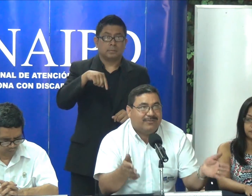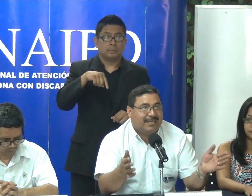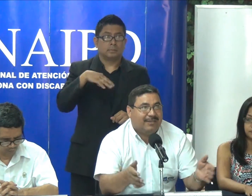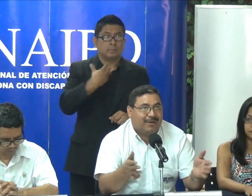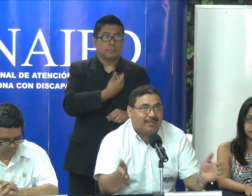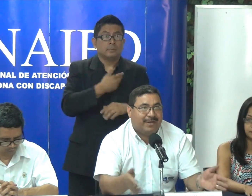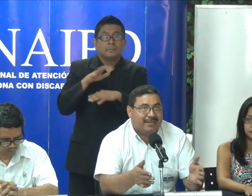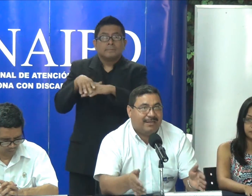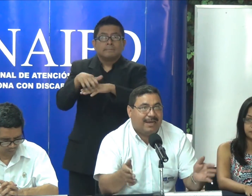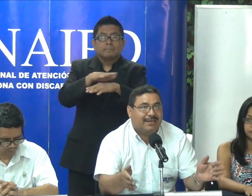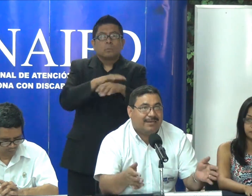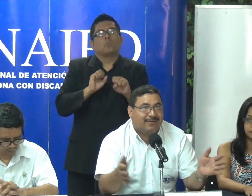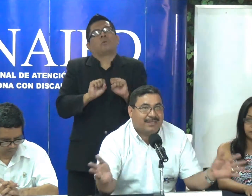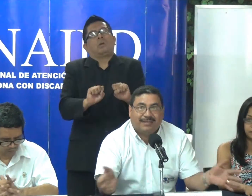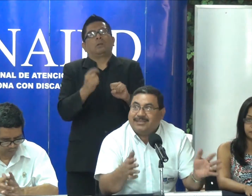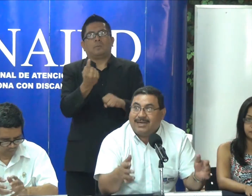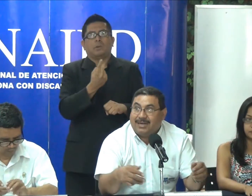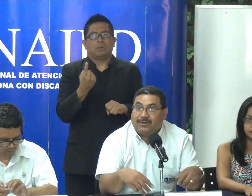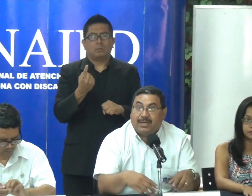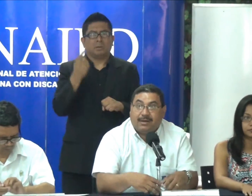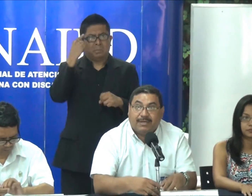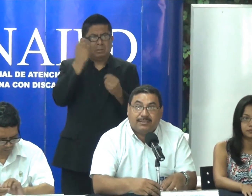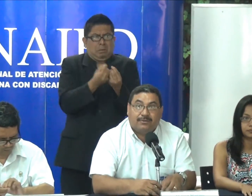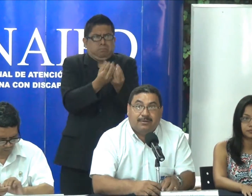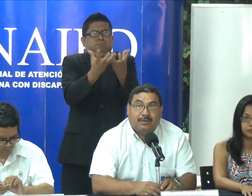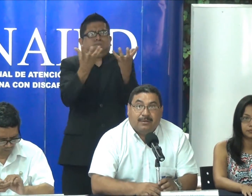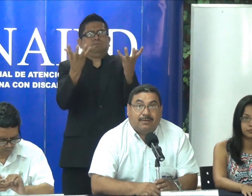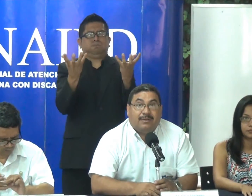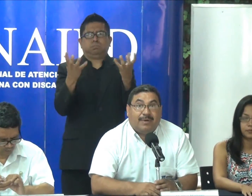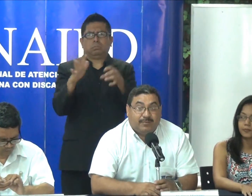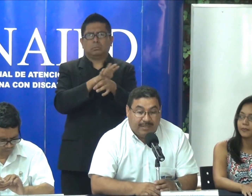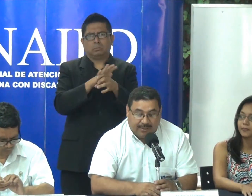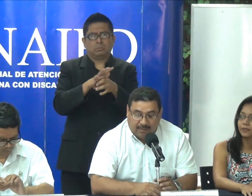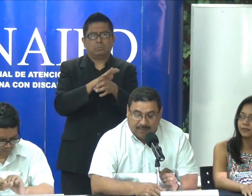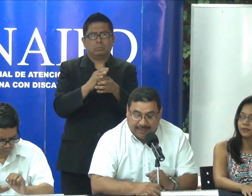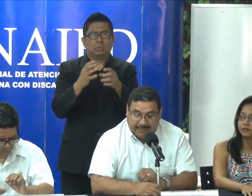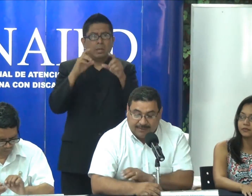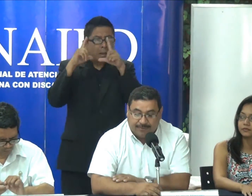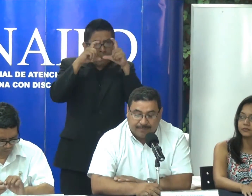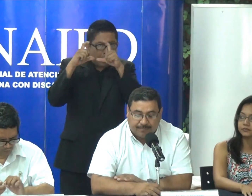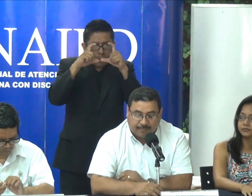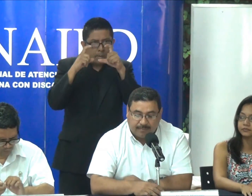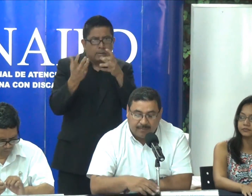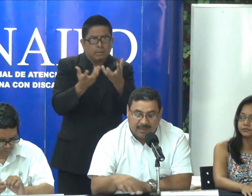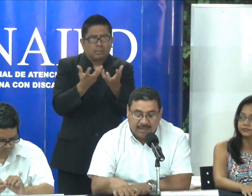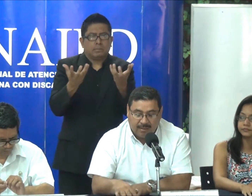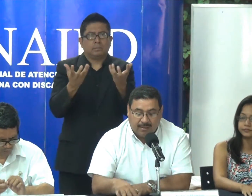estuviéramos anunciando la muerte de alguien, creo que esta sala no diera abasto de más medios de comunicación.